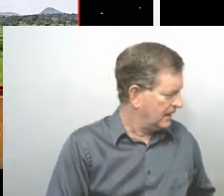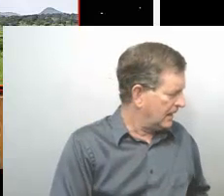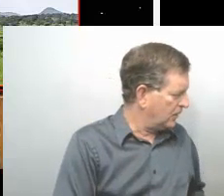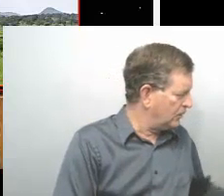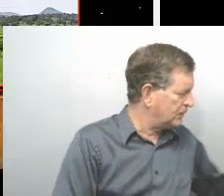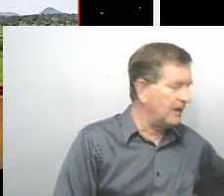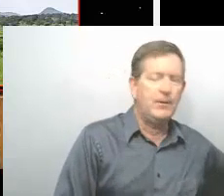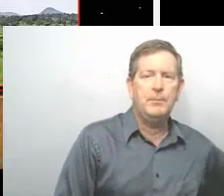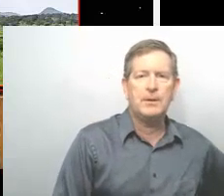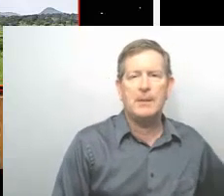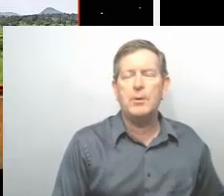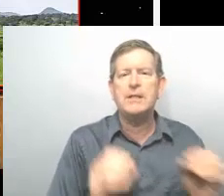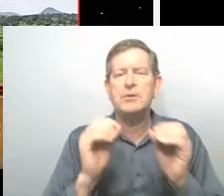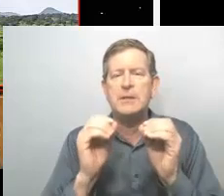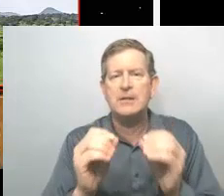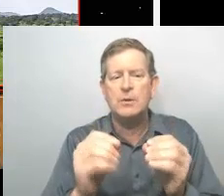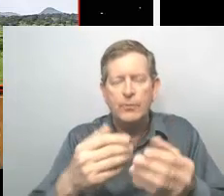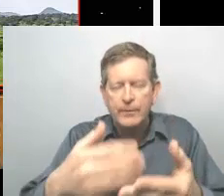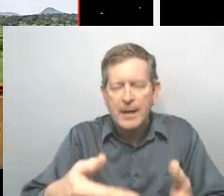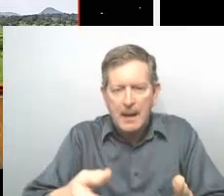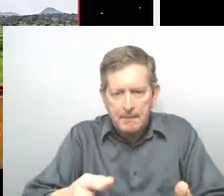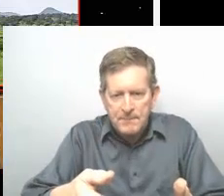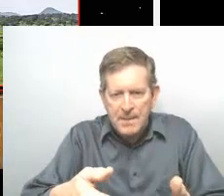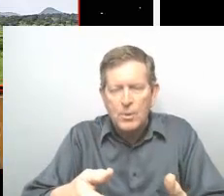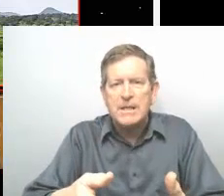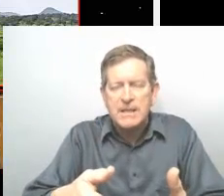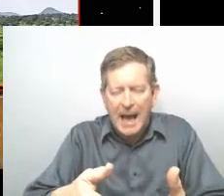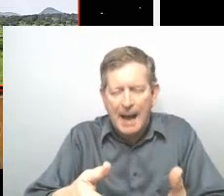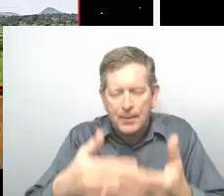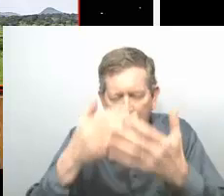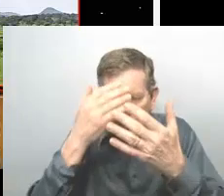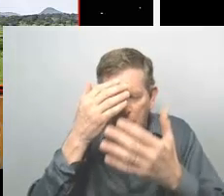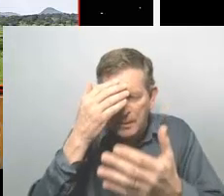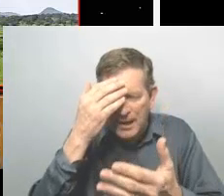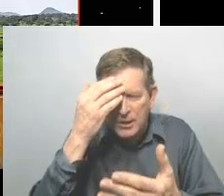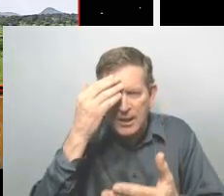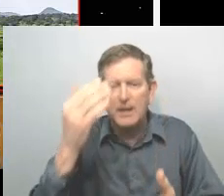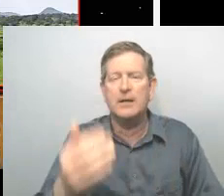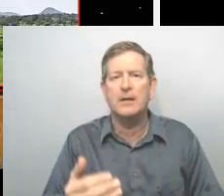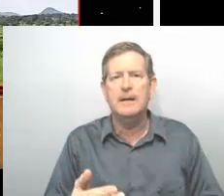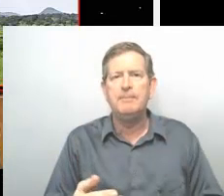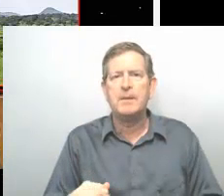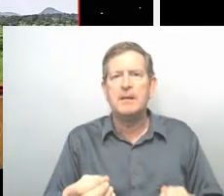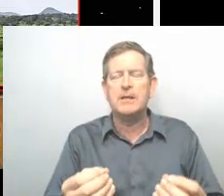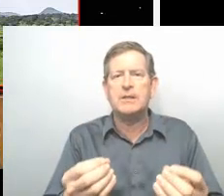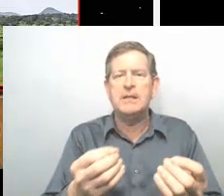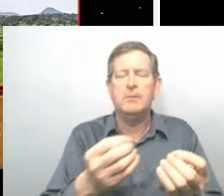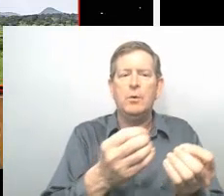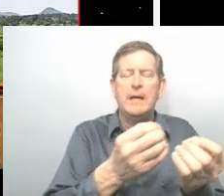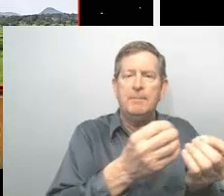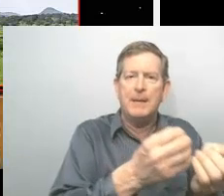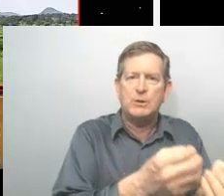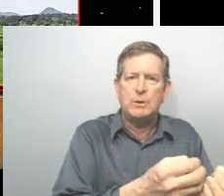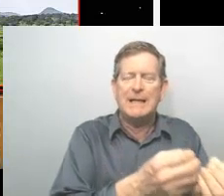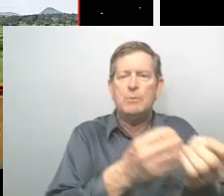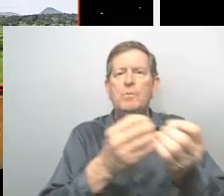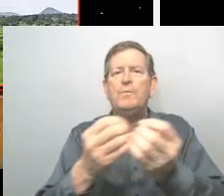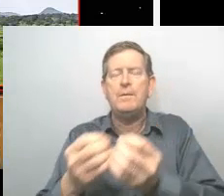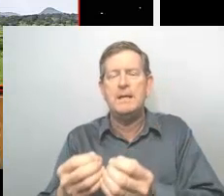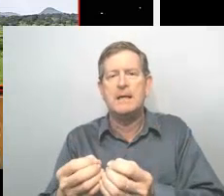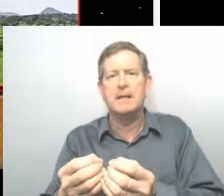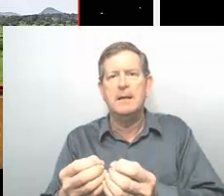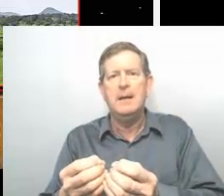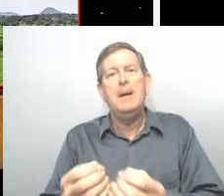portable. Alors, le téléphone portable, donc c'est une question, vous devez mémoriser, apprendre par cœur si un mot est masculin